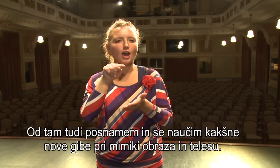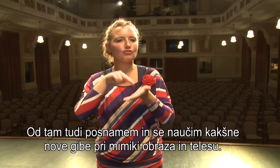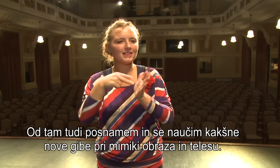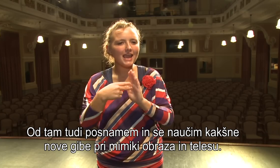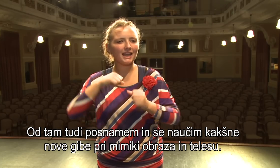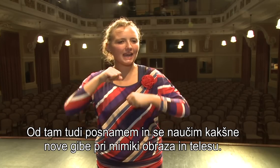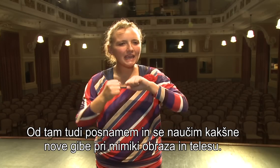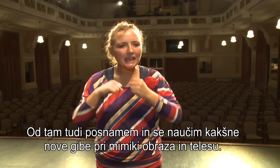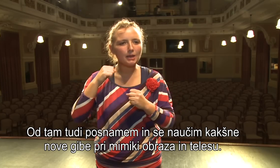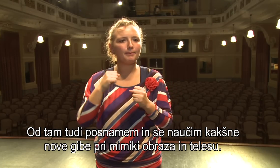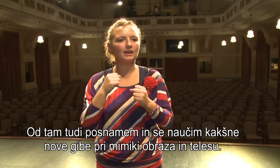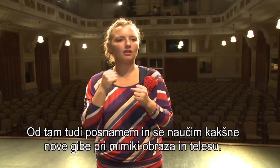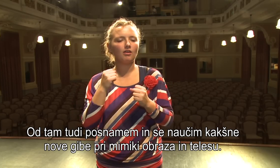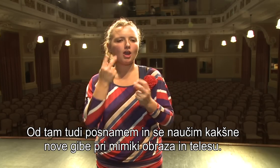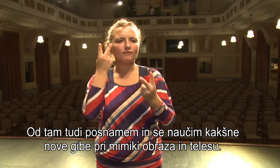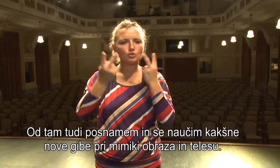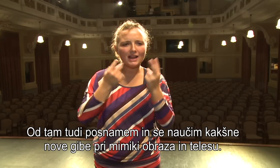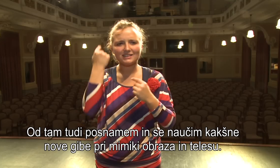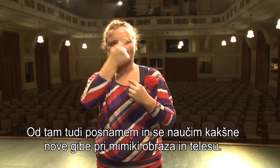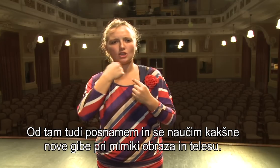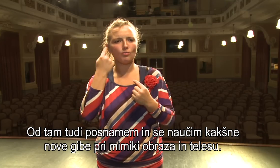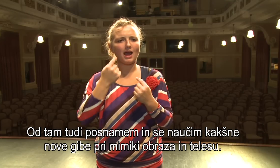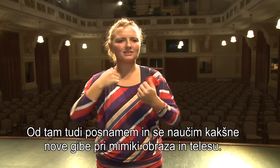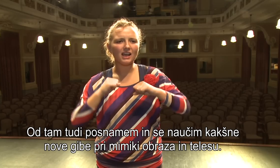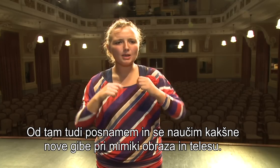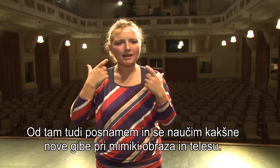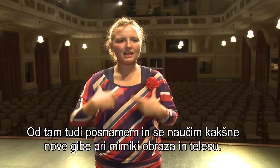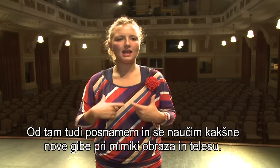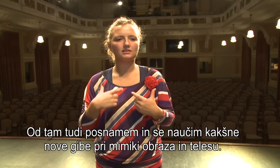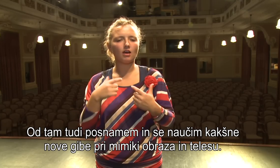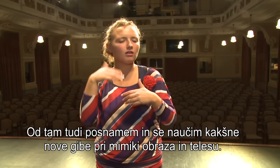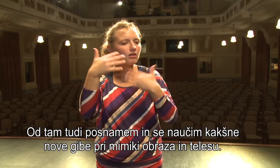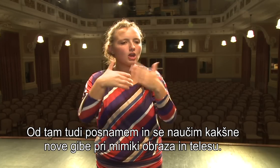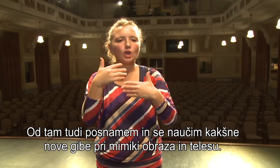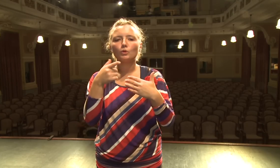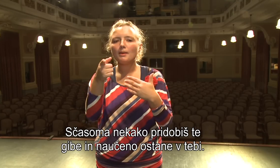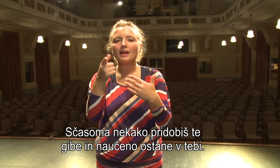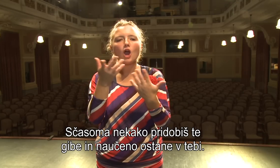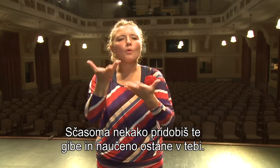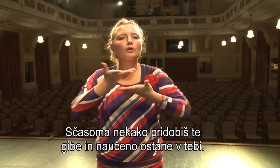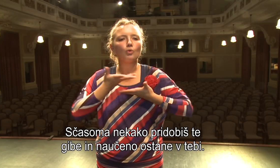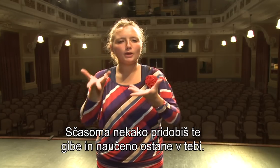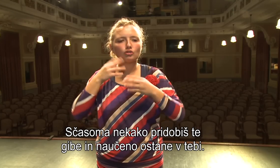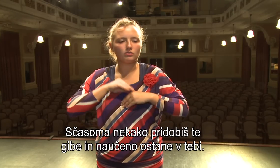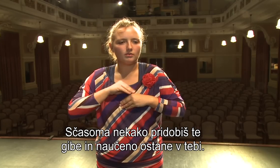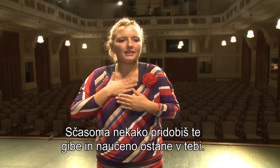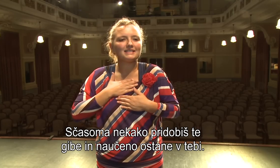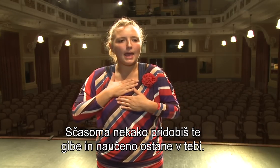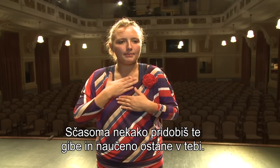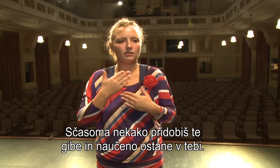Takšne tehnike, gibi, vizualizacija obraza, giba telesa. Potem nekako pridobiš na sebi